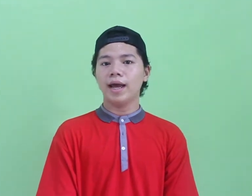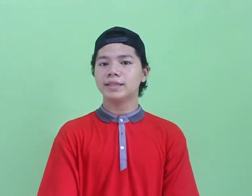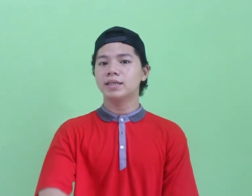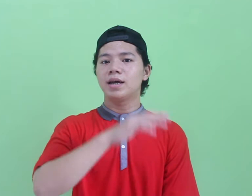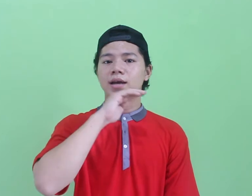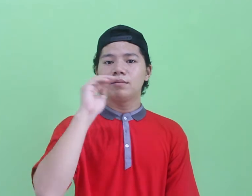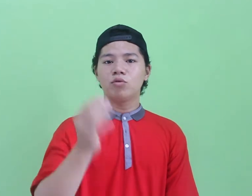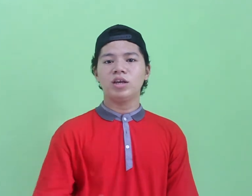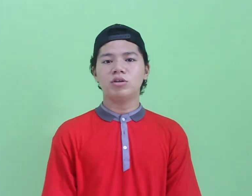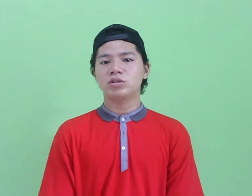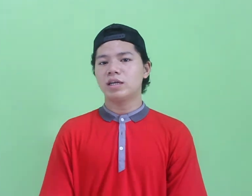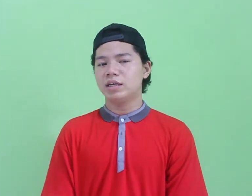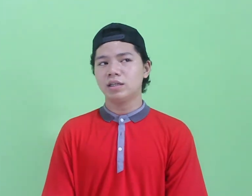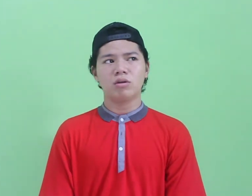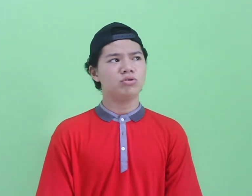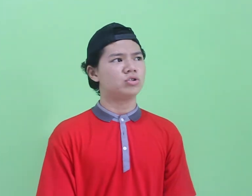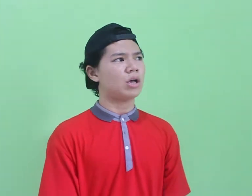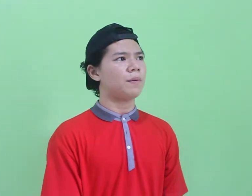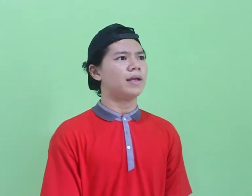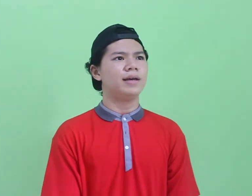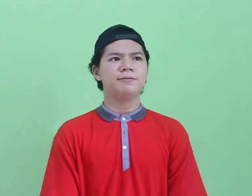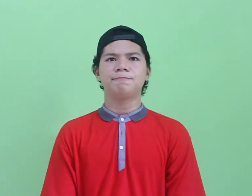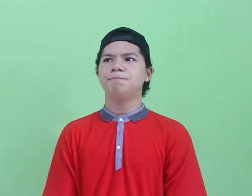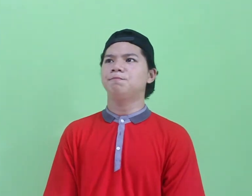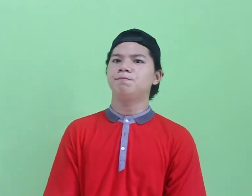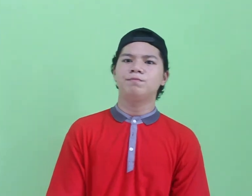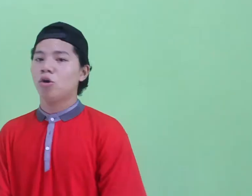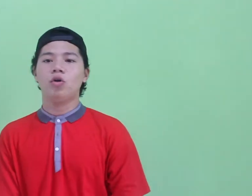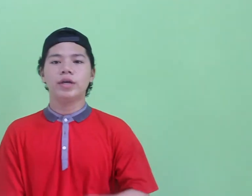guys, mungkin itu saja. Terus apa lagi ya? Oh iya,